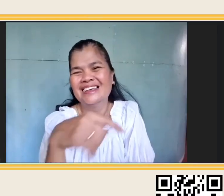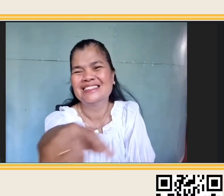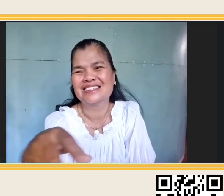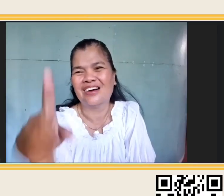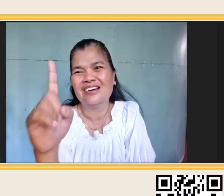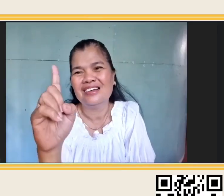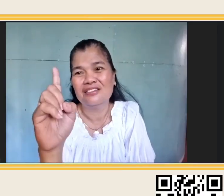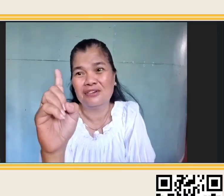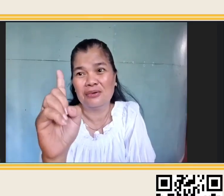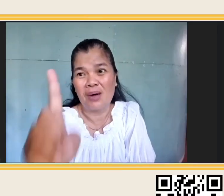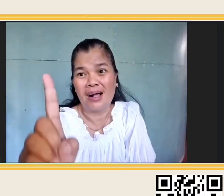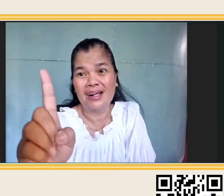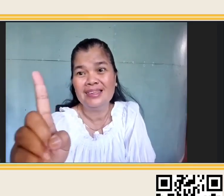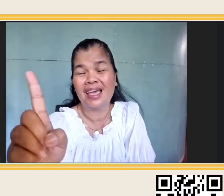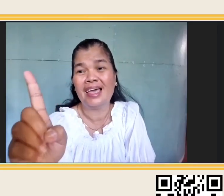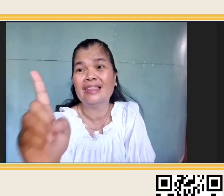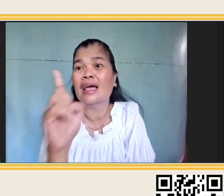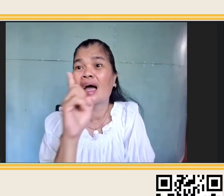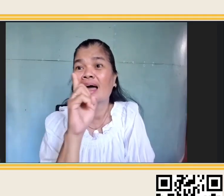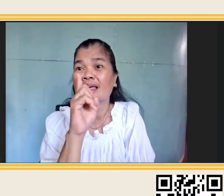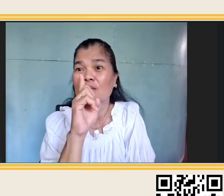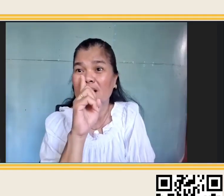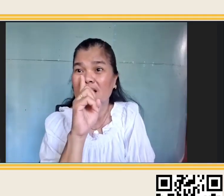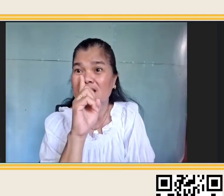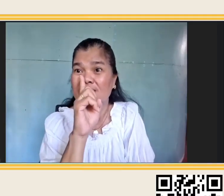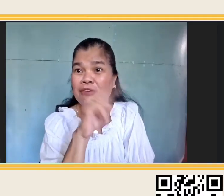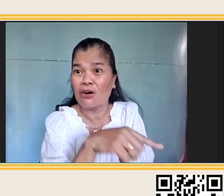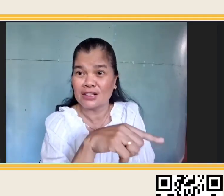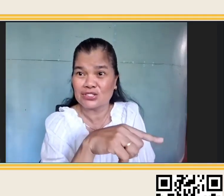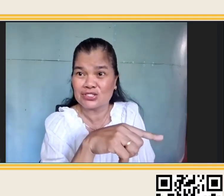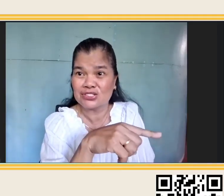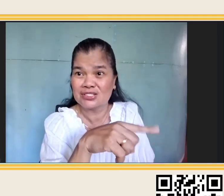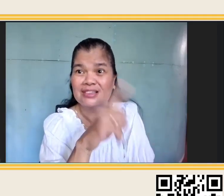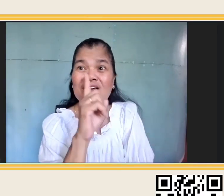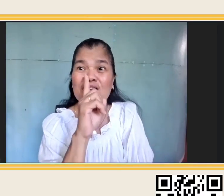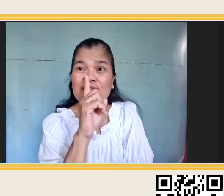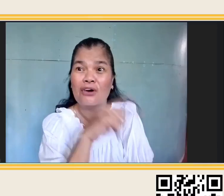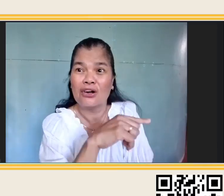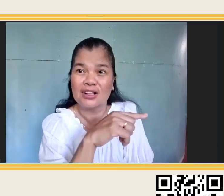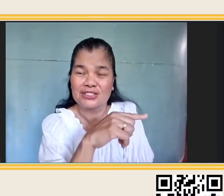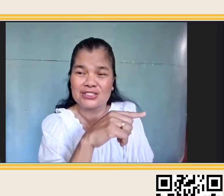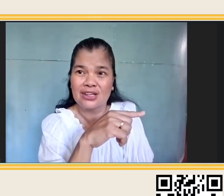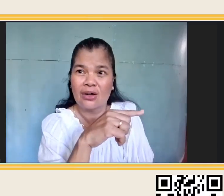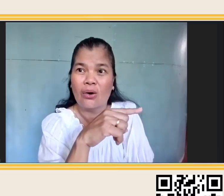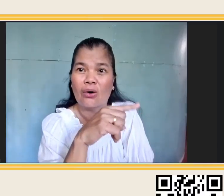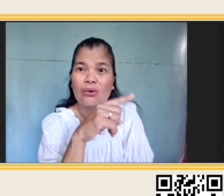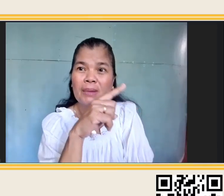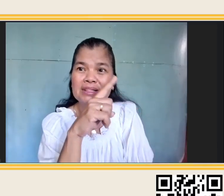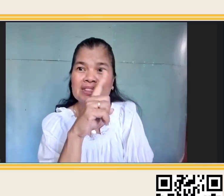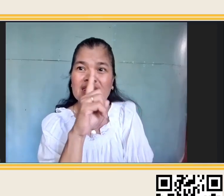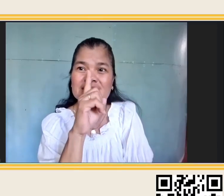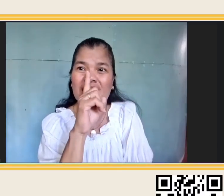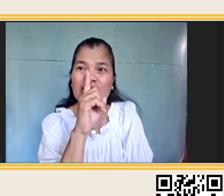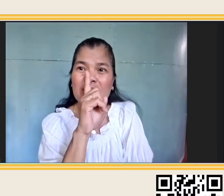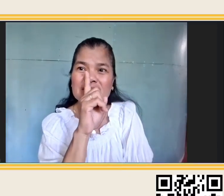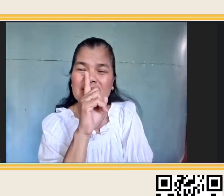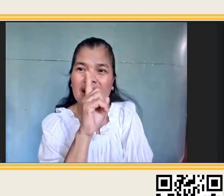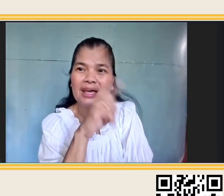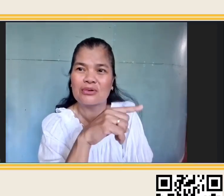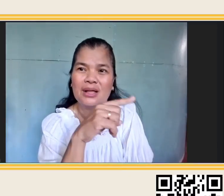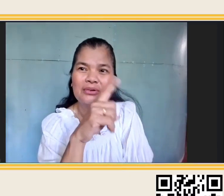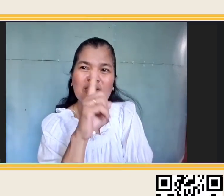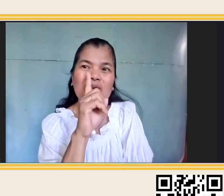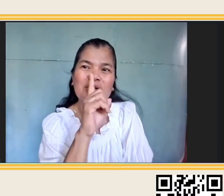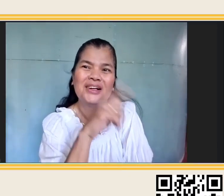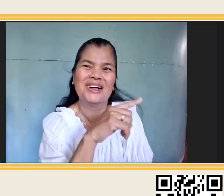Okay. So, for one, and another one is false. False. Kung magte-test kayo, may isa